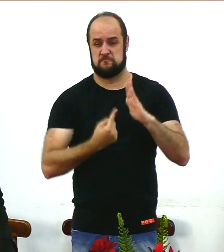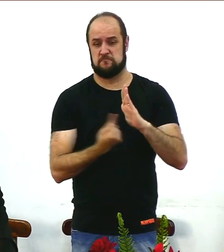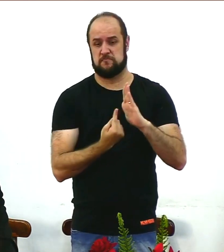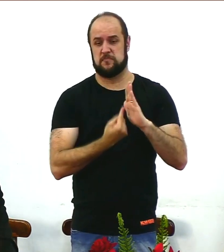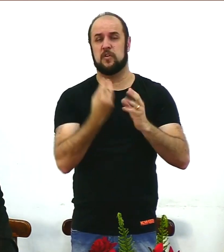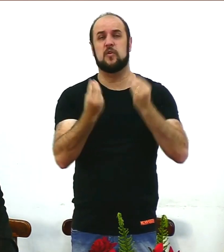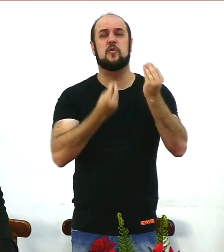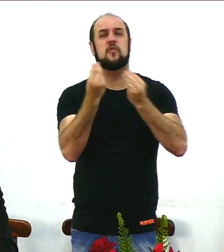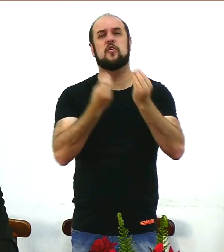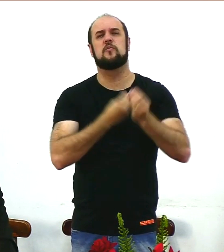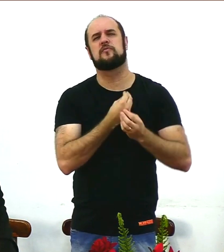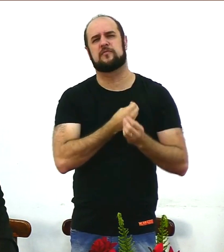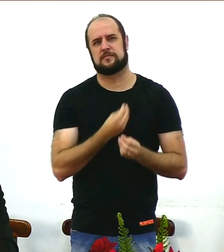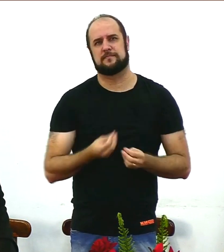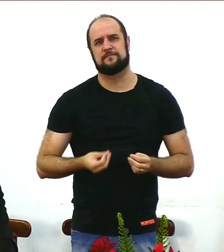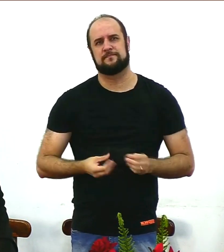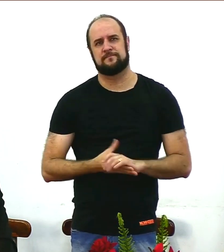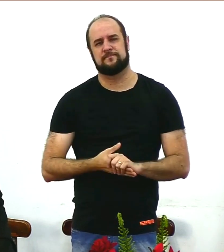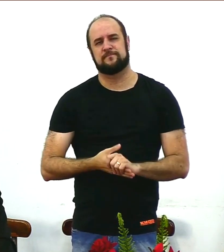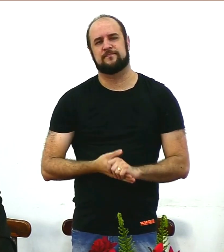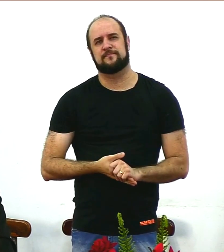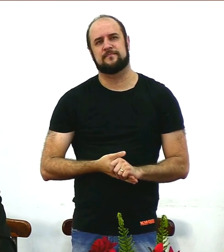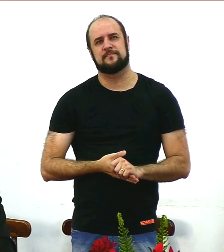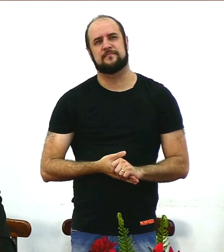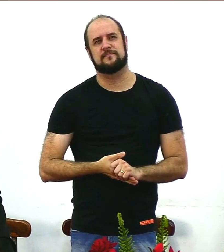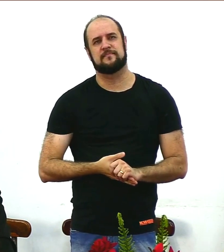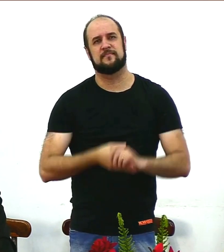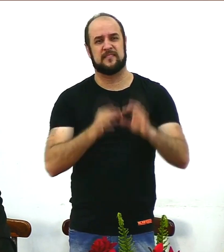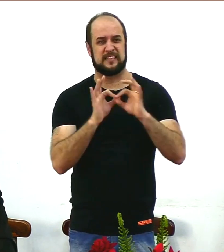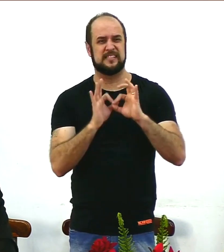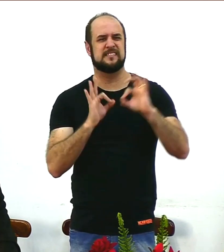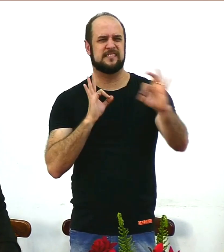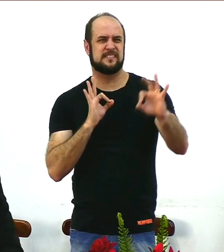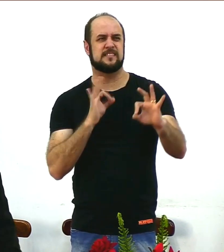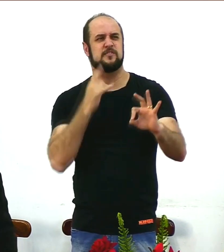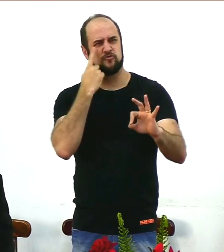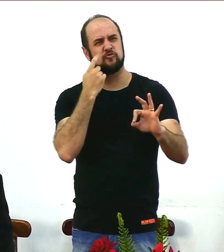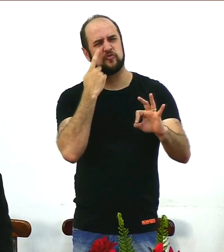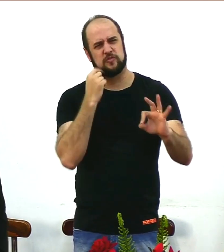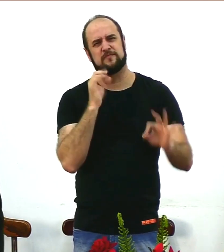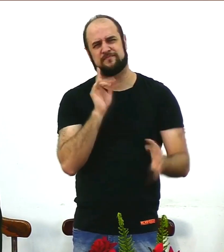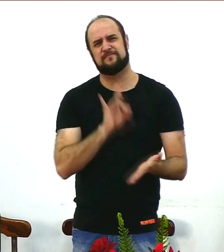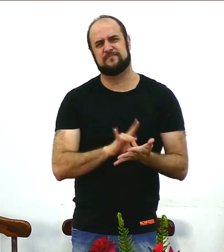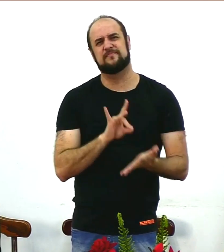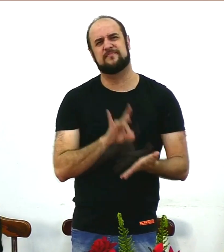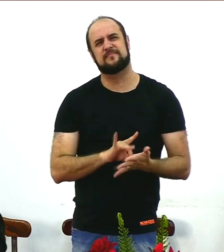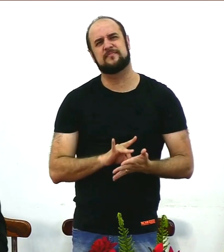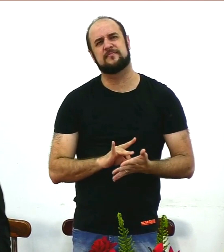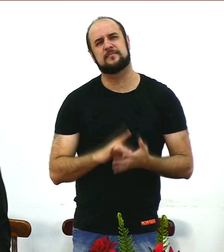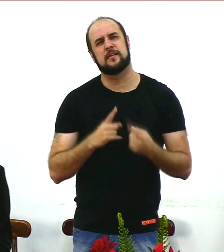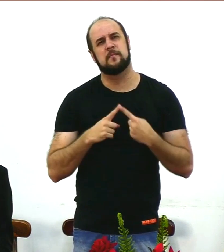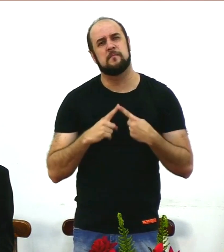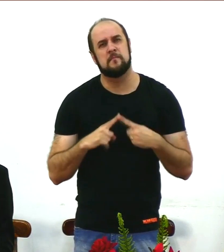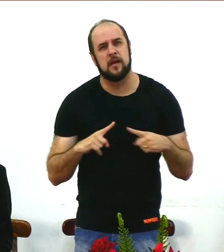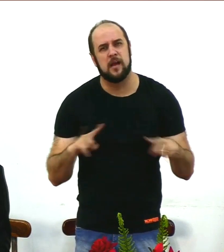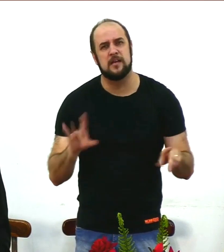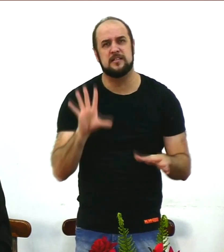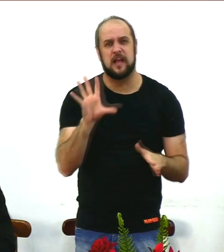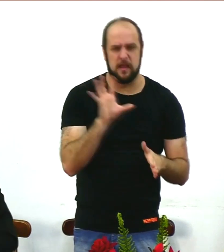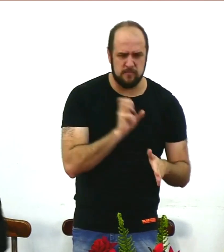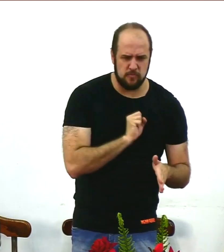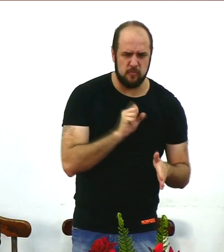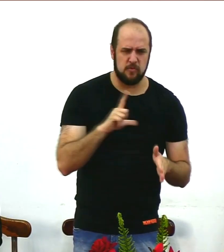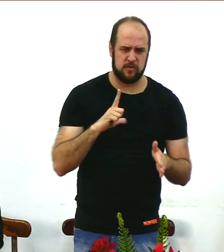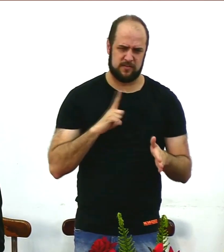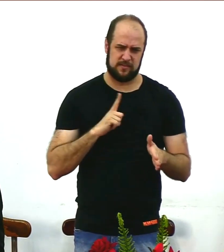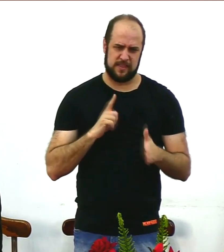pagará por isso. Só que não cabe a nós, porque não conhecemos os tempos. A única coisa que nos cabe é buscar a justiça